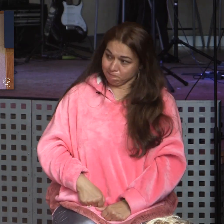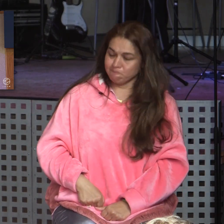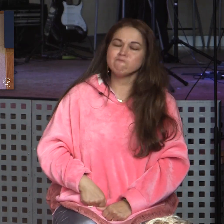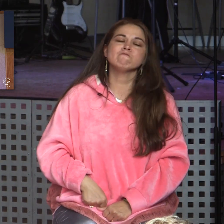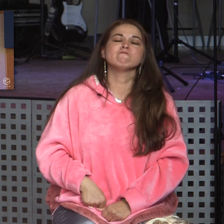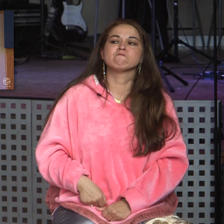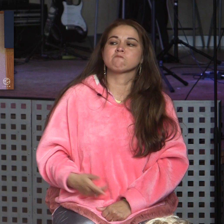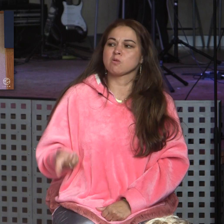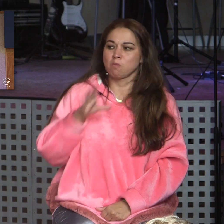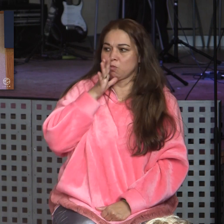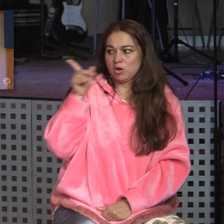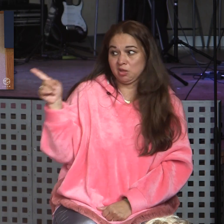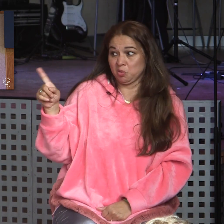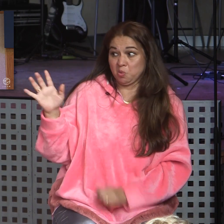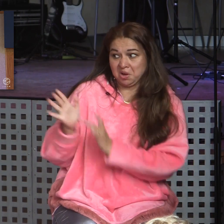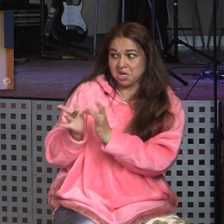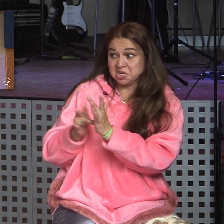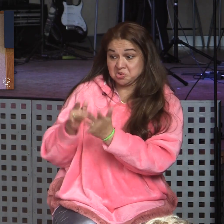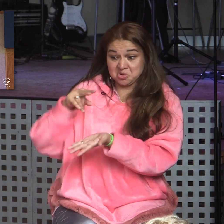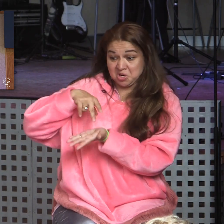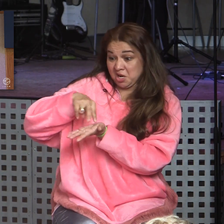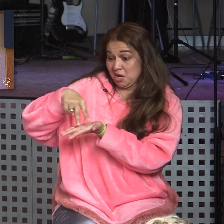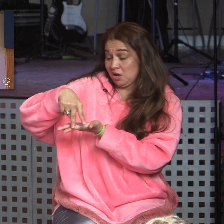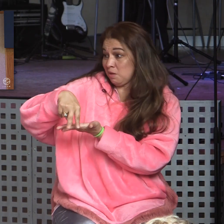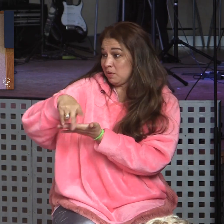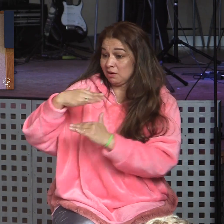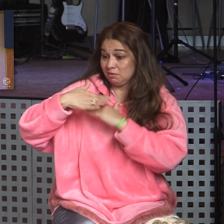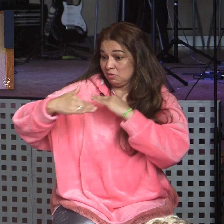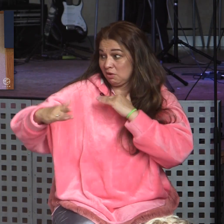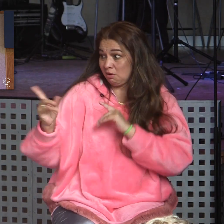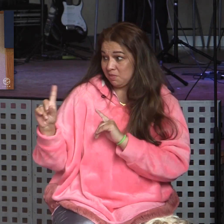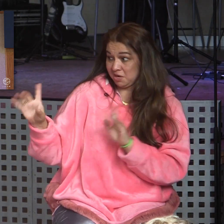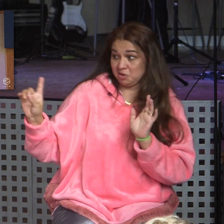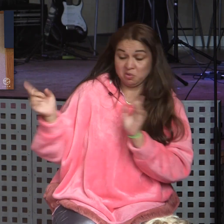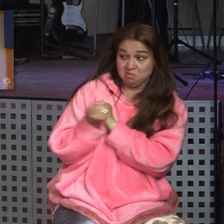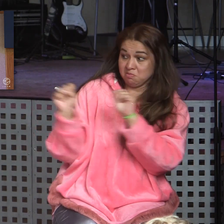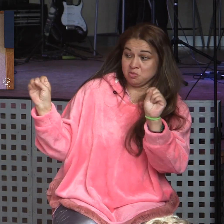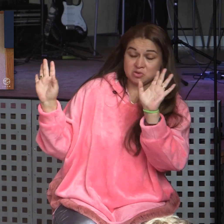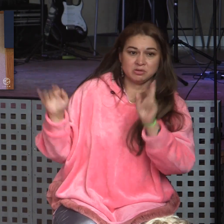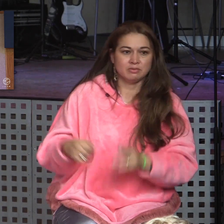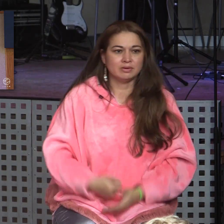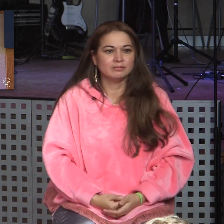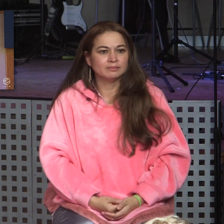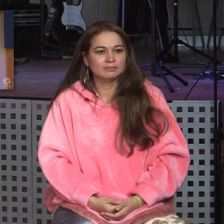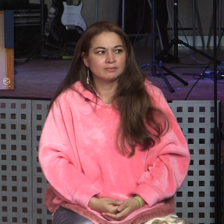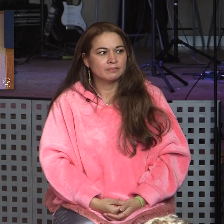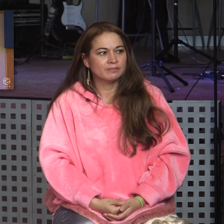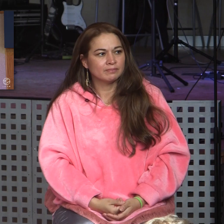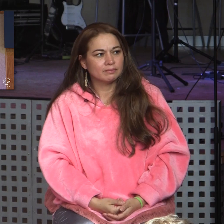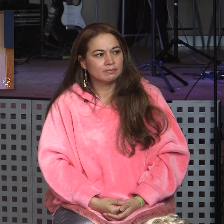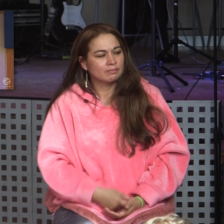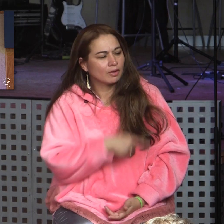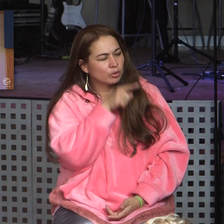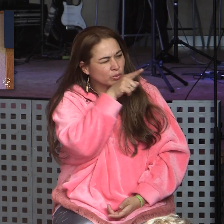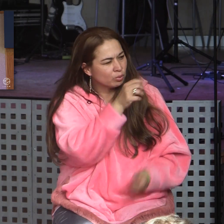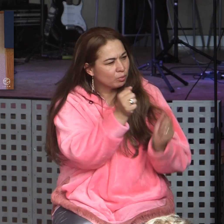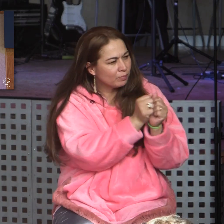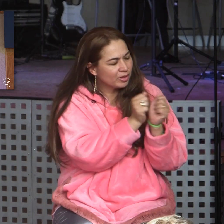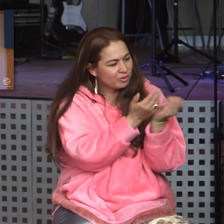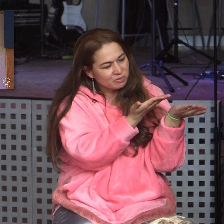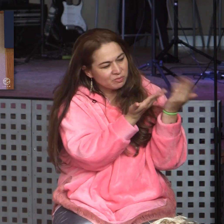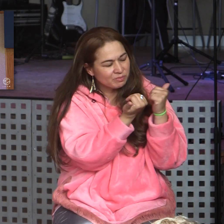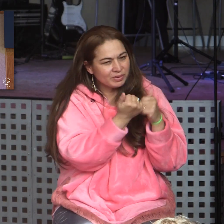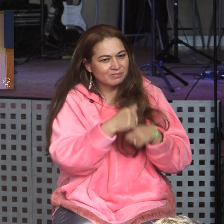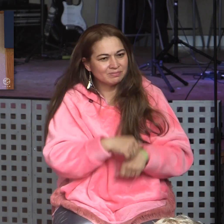Ven, pero, a ver, paréntesis, que hace tiempo que no pongo paréntesis. Nosotros lo leemos ahí, pero es